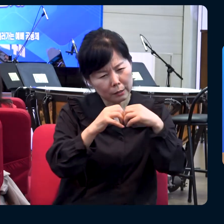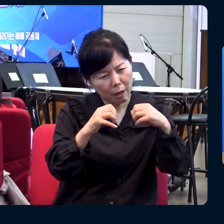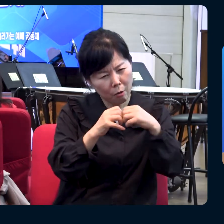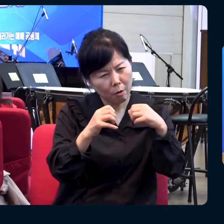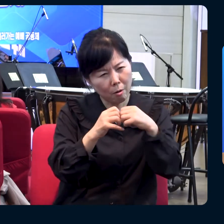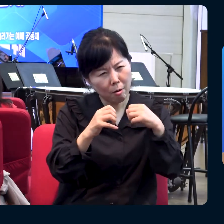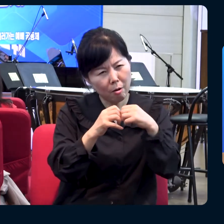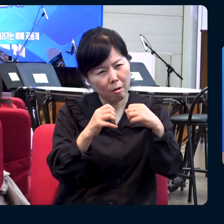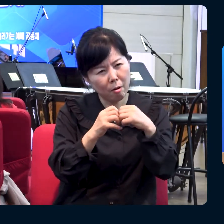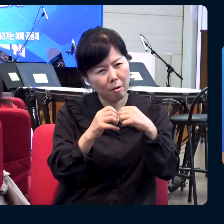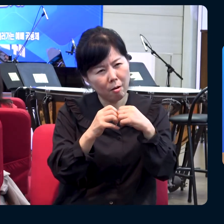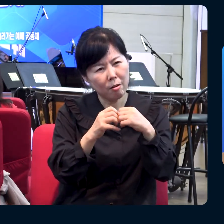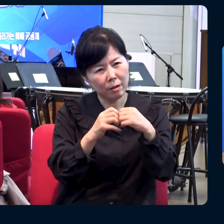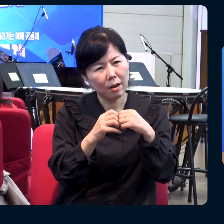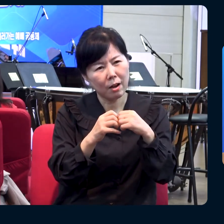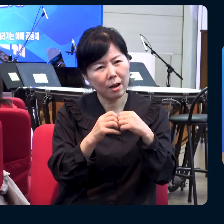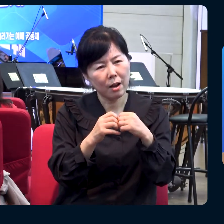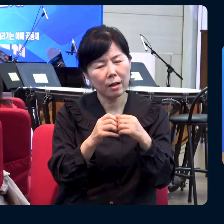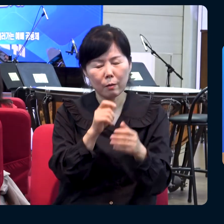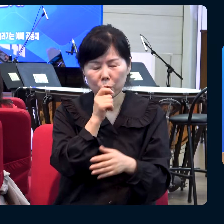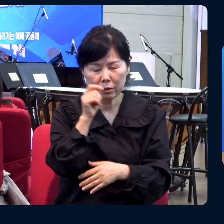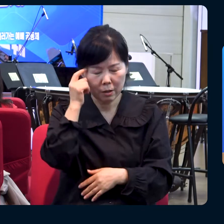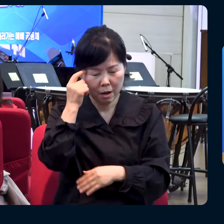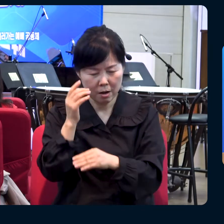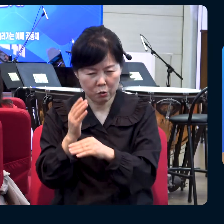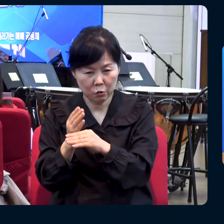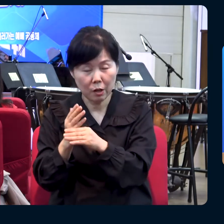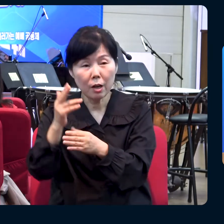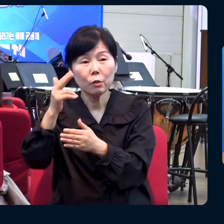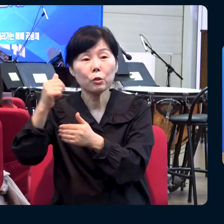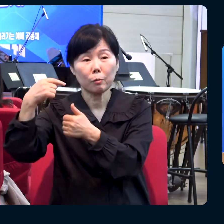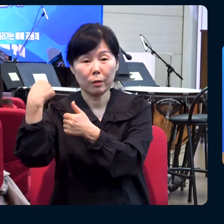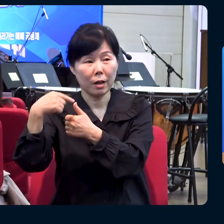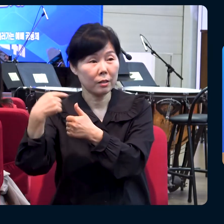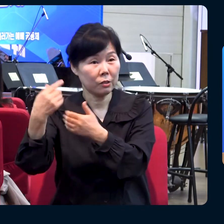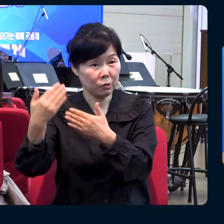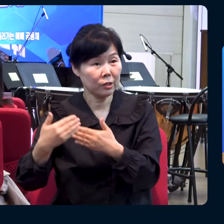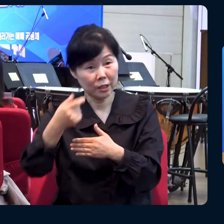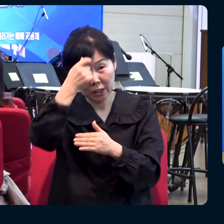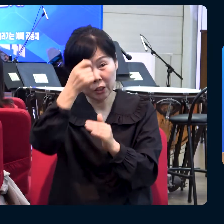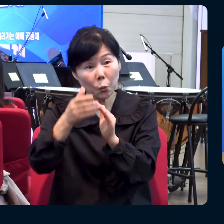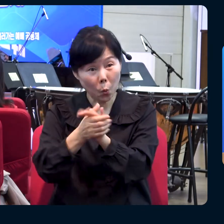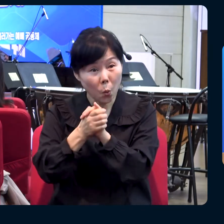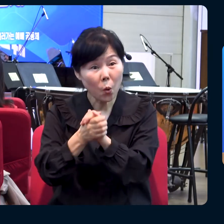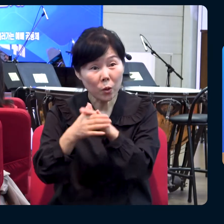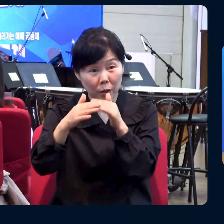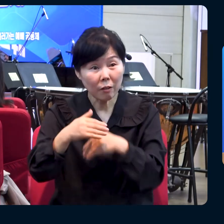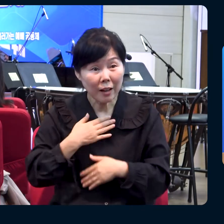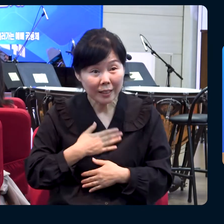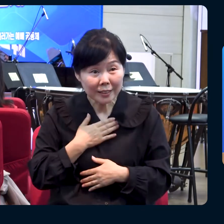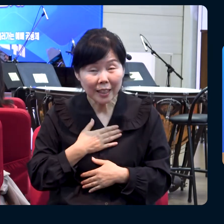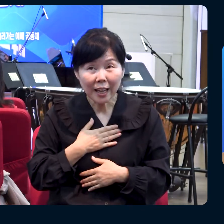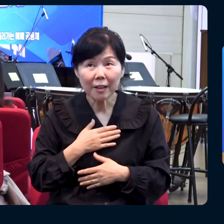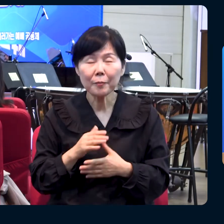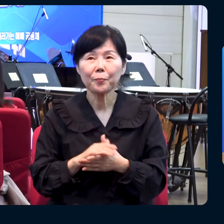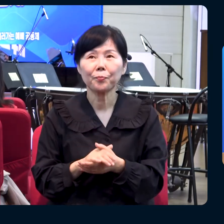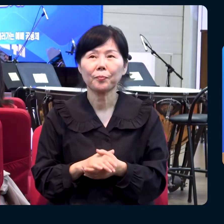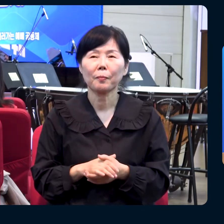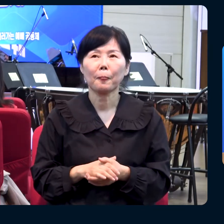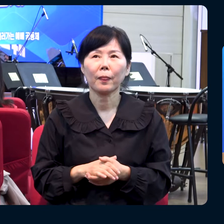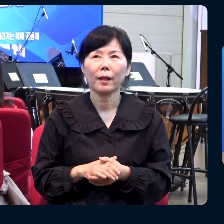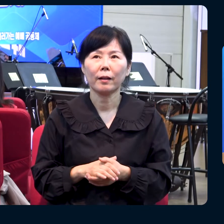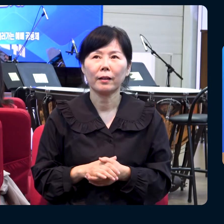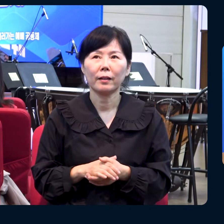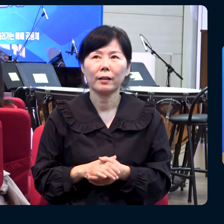이것을 묵상하는 중에 주님께서 가르쳐 주신 것이 있었어요. 아주 재미있게 가르쳐 주셨어요. 제가